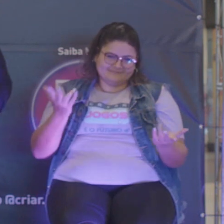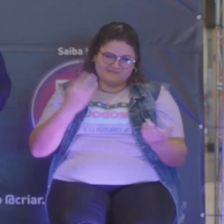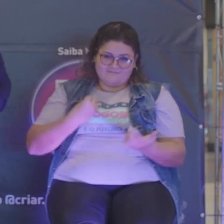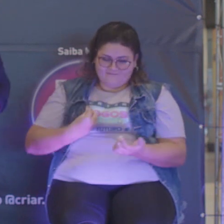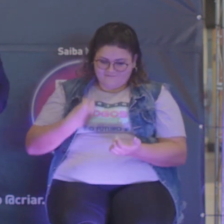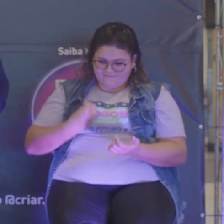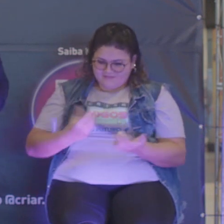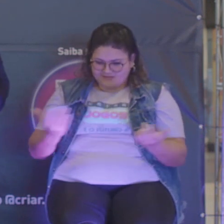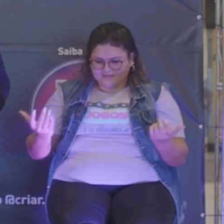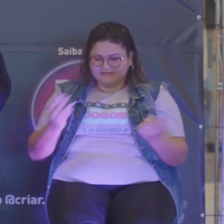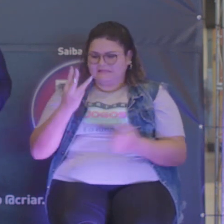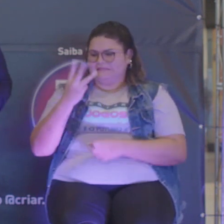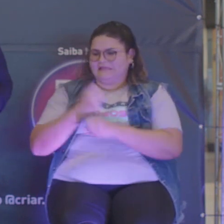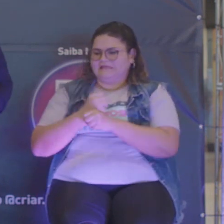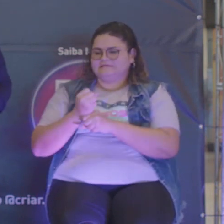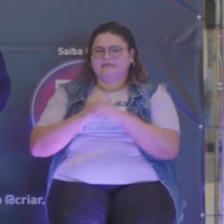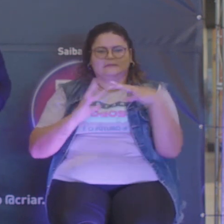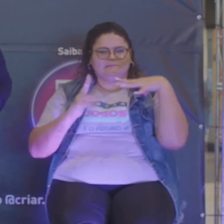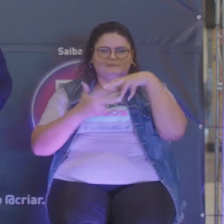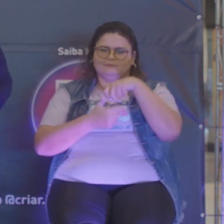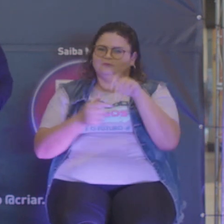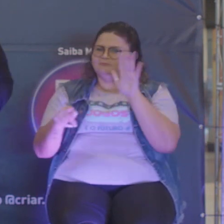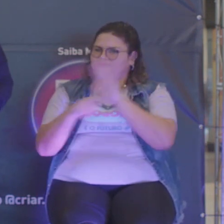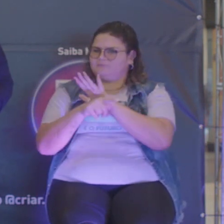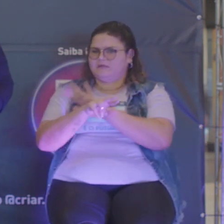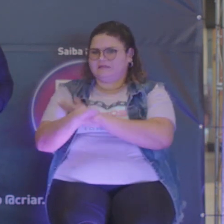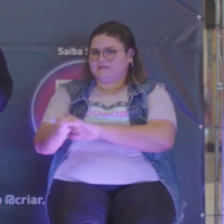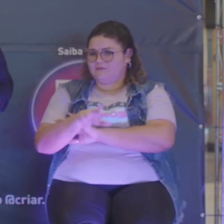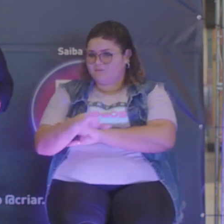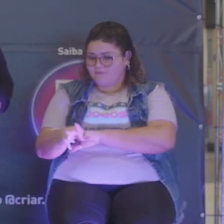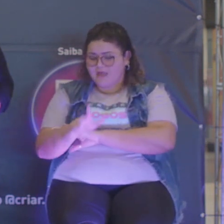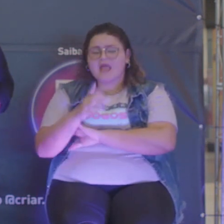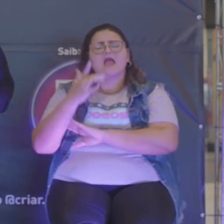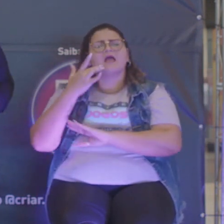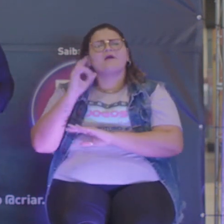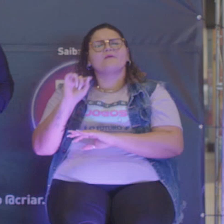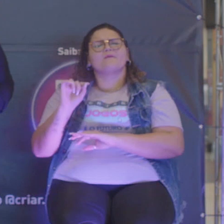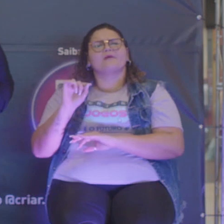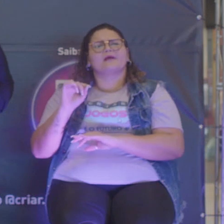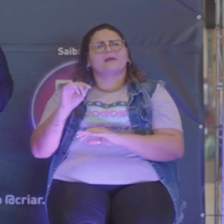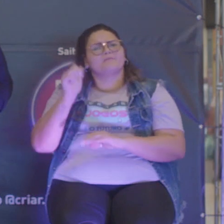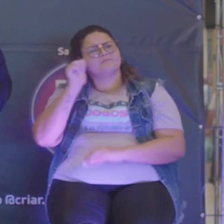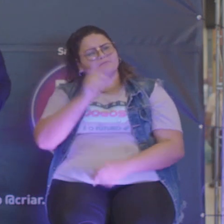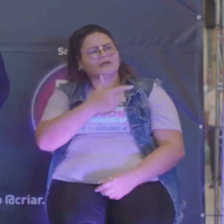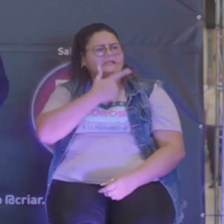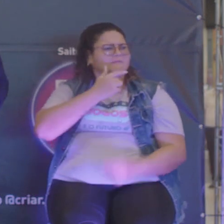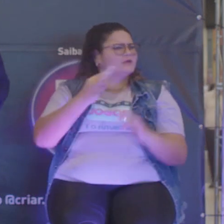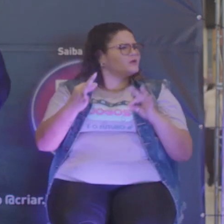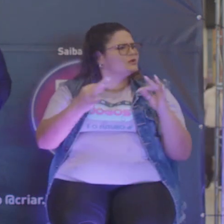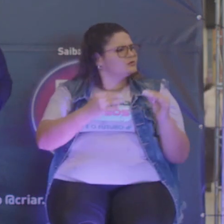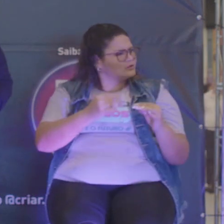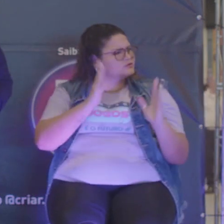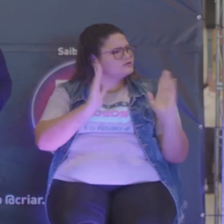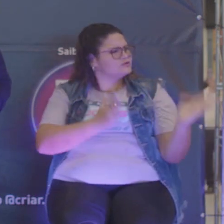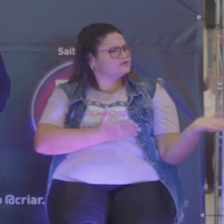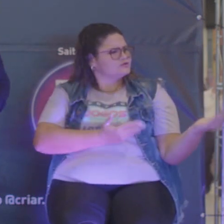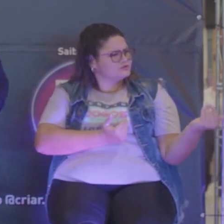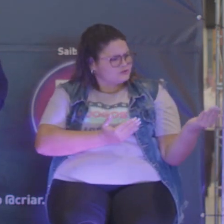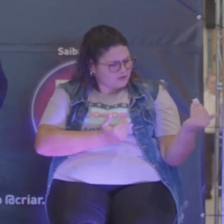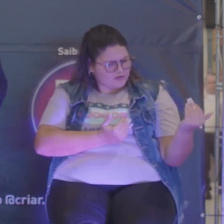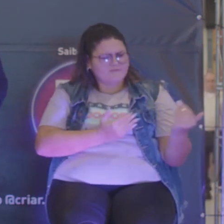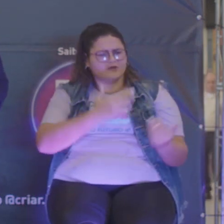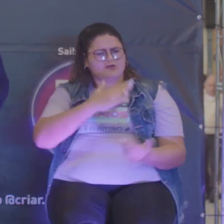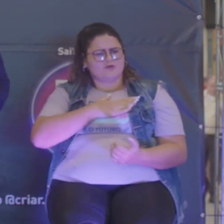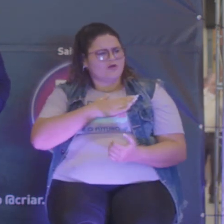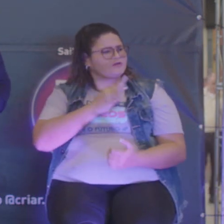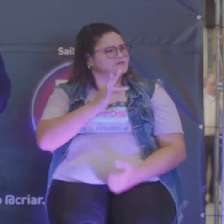planeta Terra nos últimos 3 anos, não é? Acho que todo menino ou menina... bem mais jovens que a gente gosta